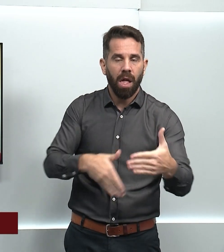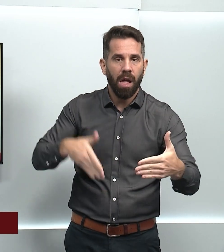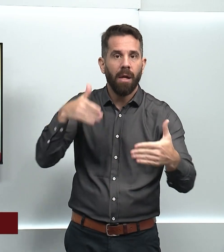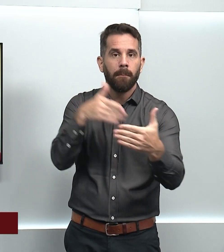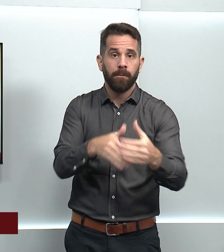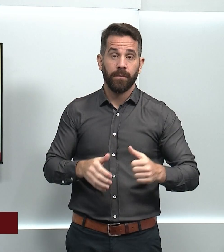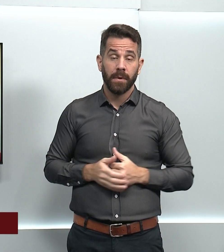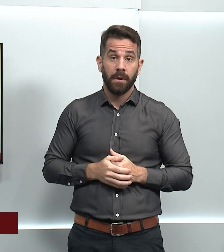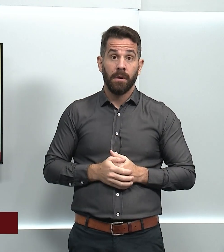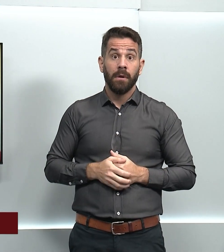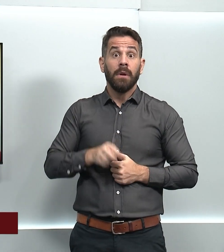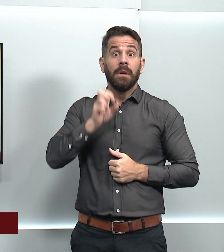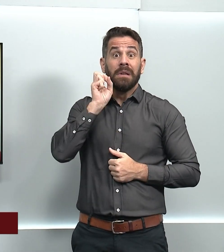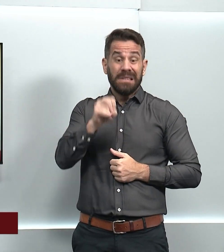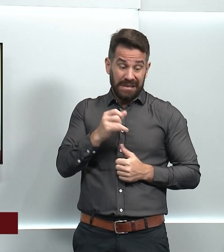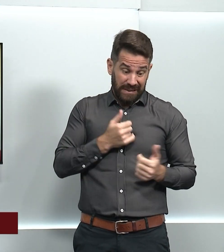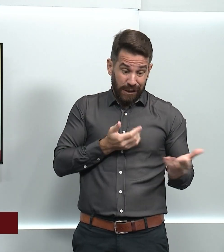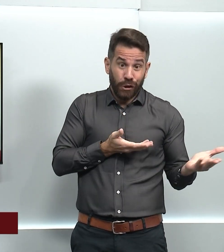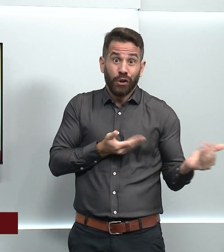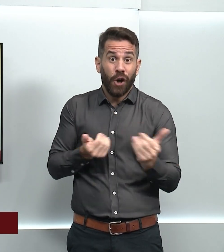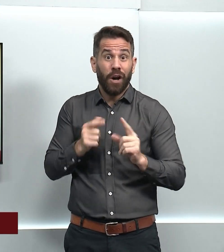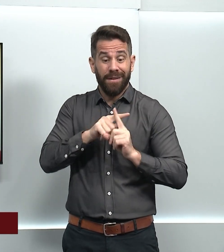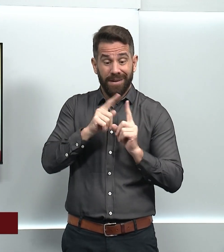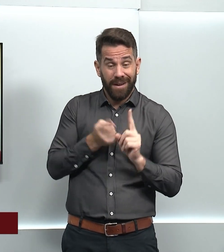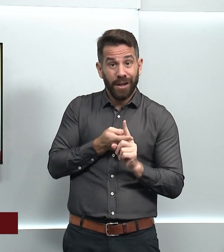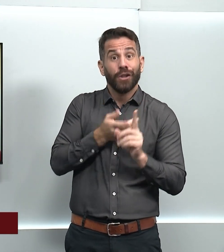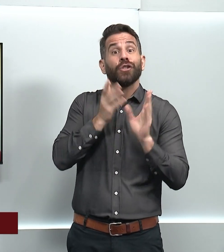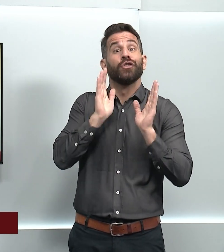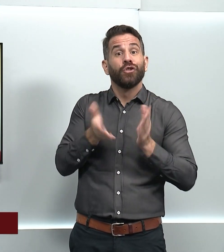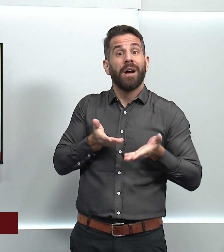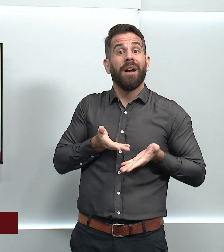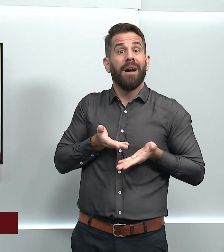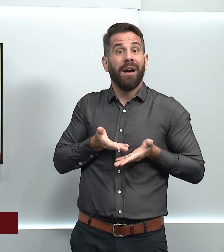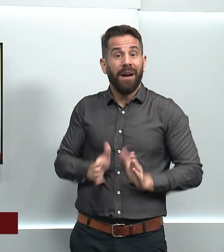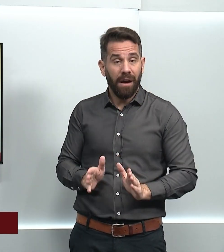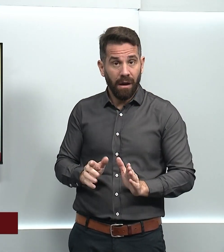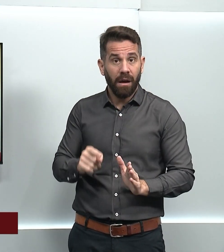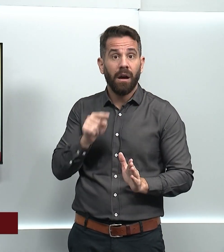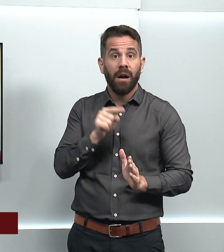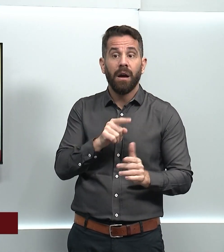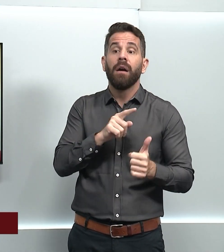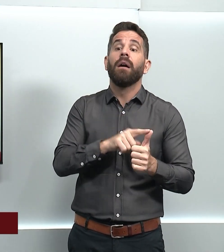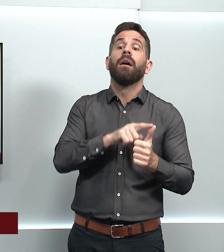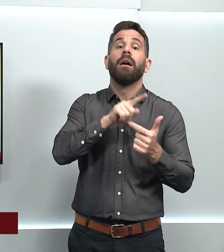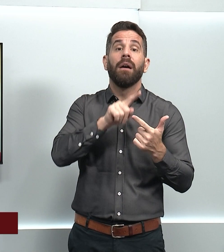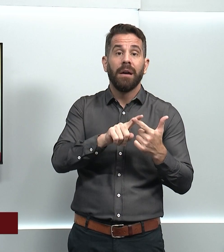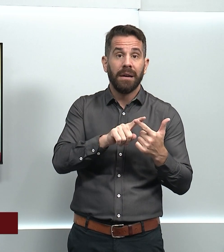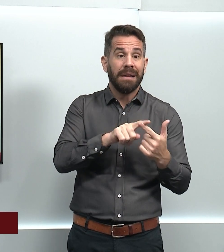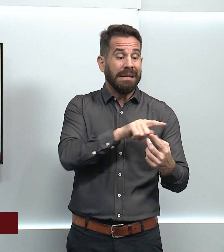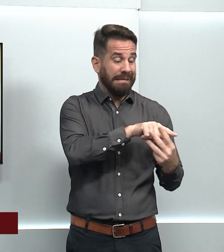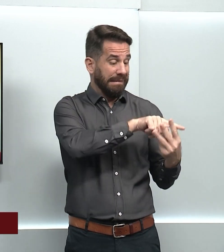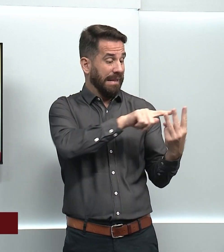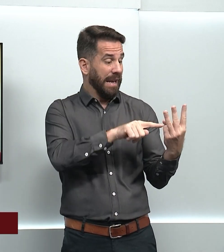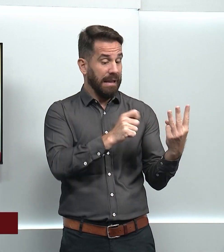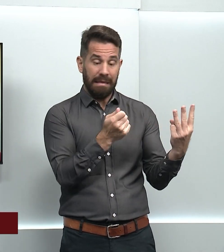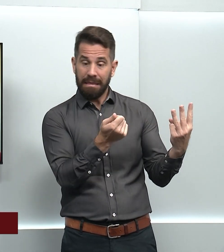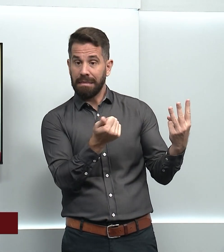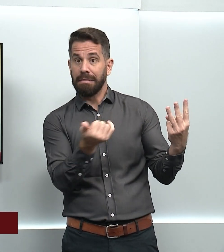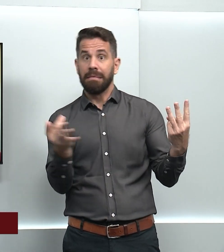de 30%. Ou seja, 3 a cada 10 vão ter outro filho ainda na faixa etária